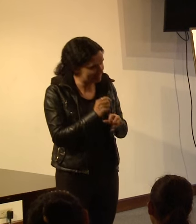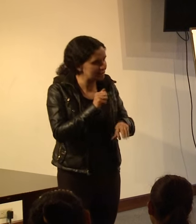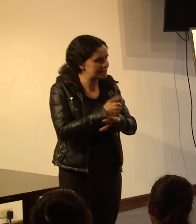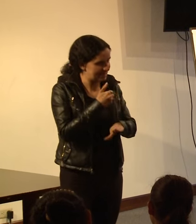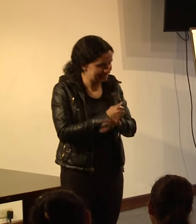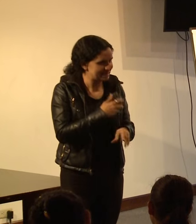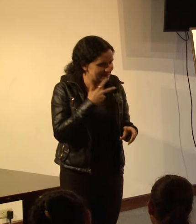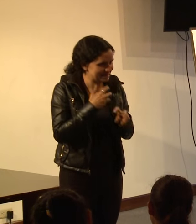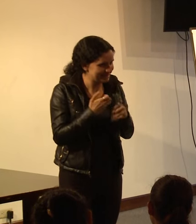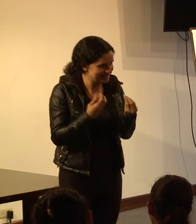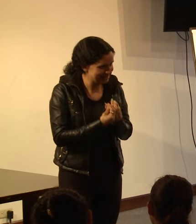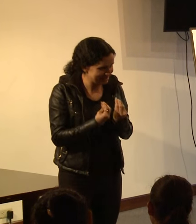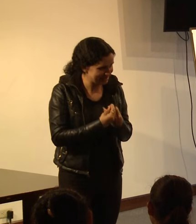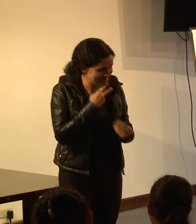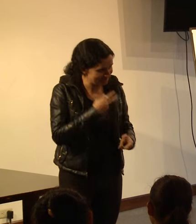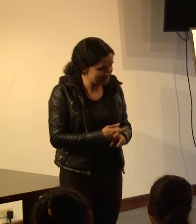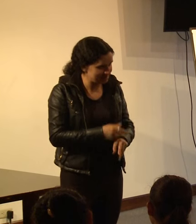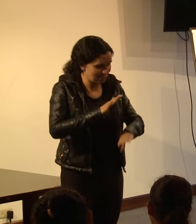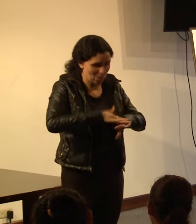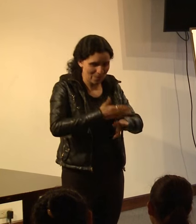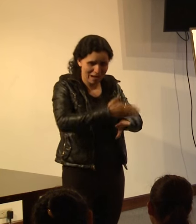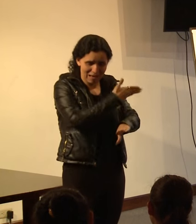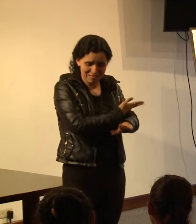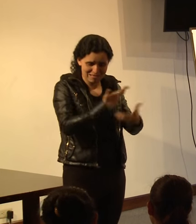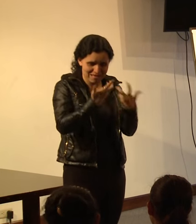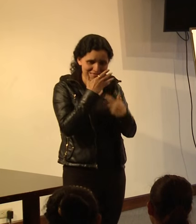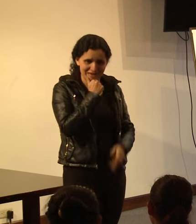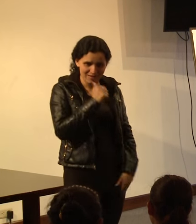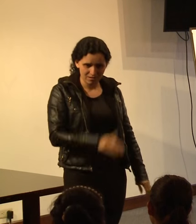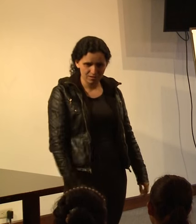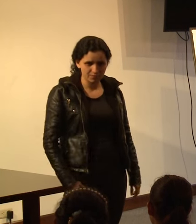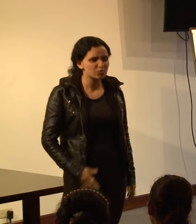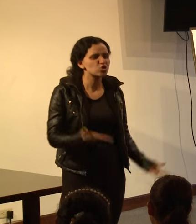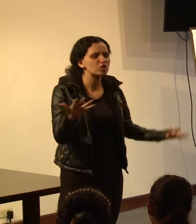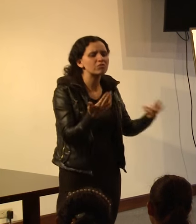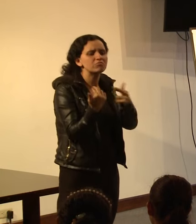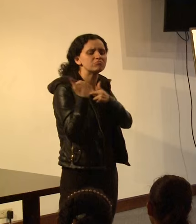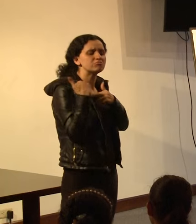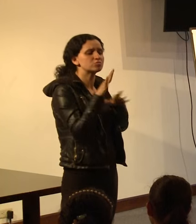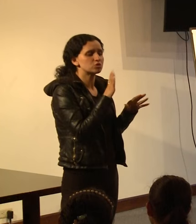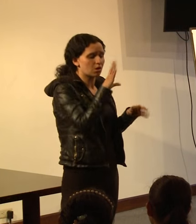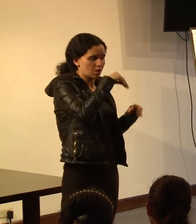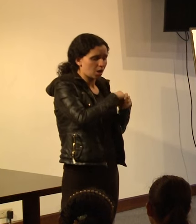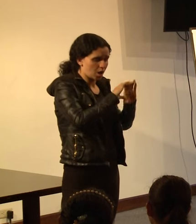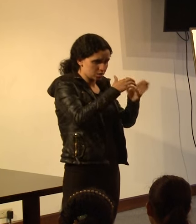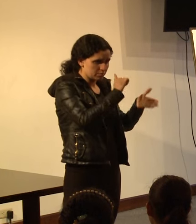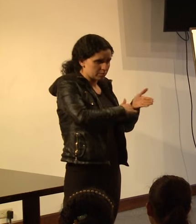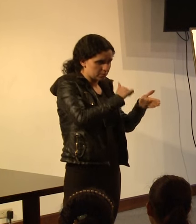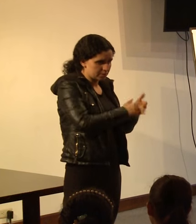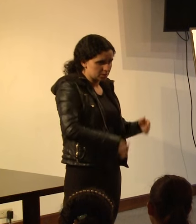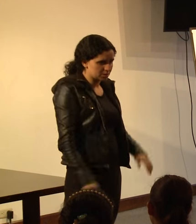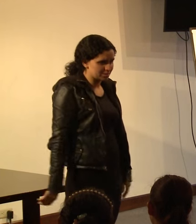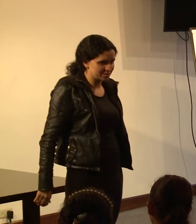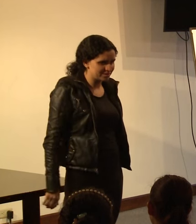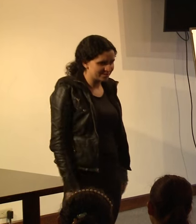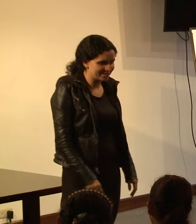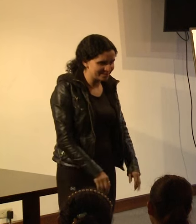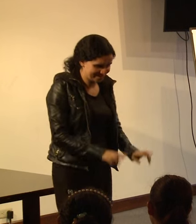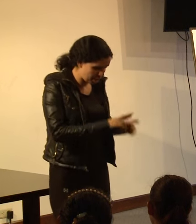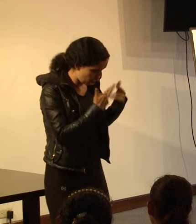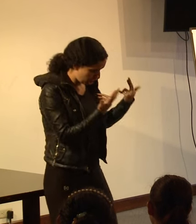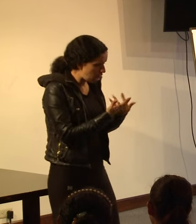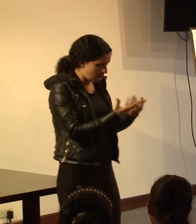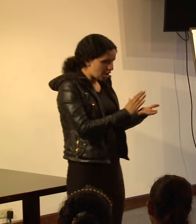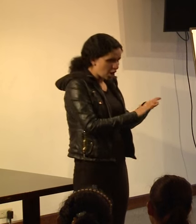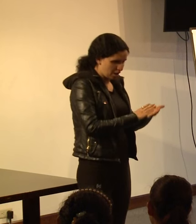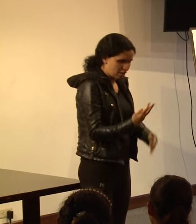porque no somos capaces de trabajar en grupo. Nadie nos enseñó. ¿En dónde le enseñaron a trabajar en grupo? ¿En una clase de matemáticas que le dicen reúnanse entre cuatro y solucionen esto? Eso no es